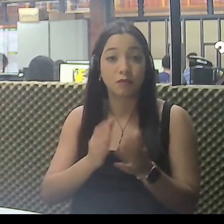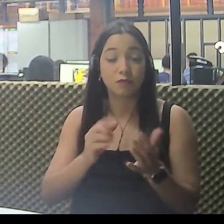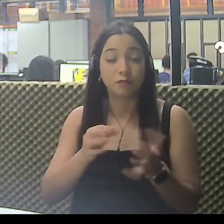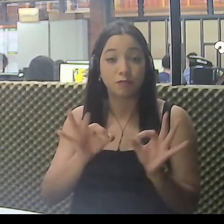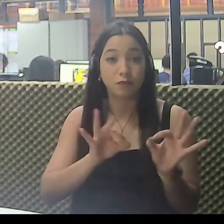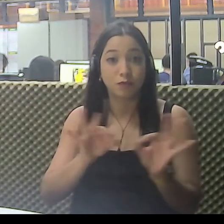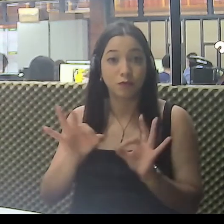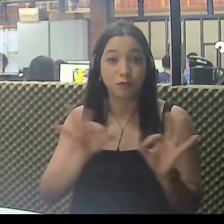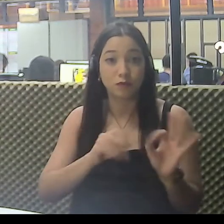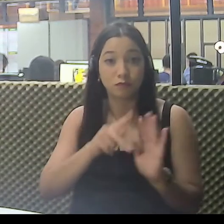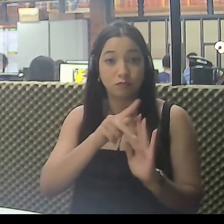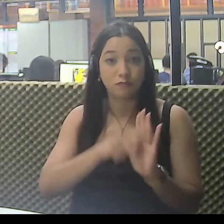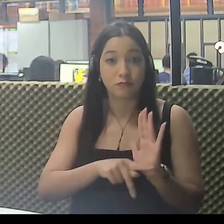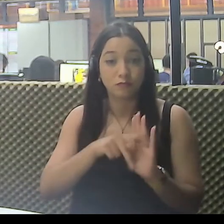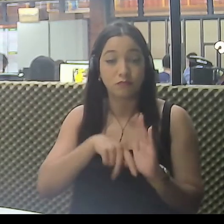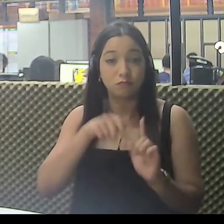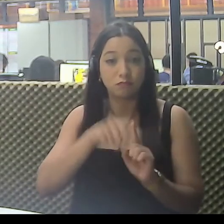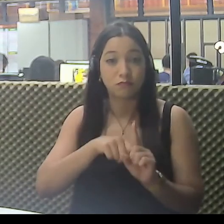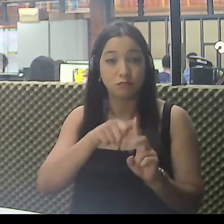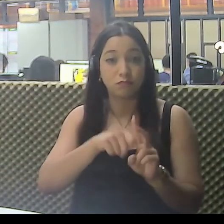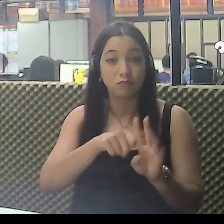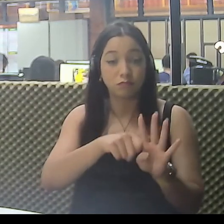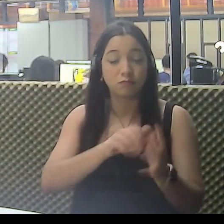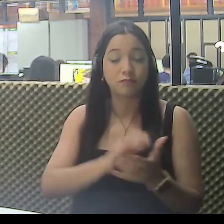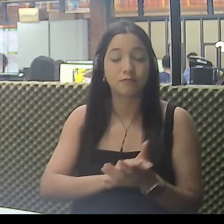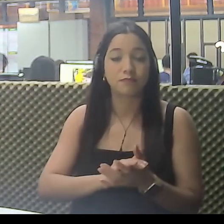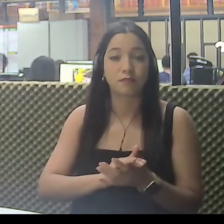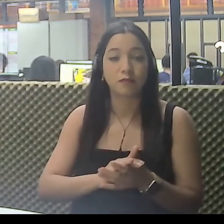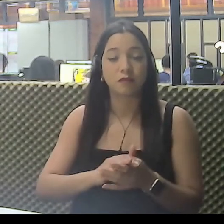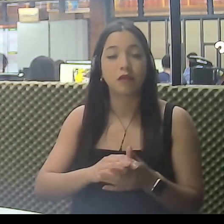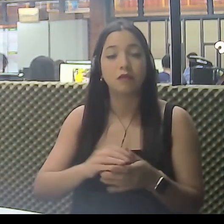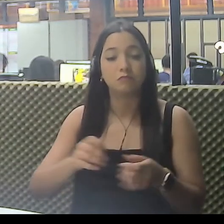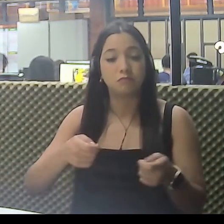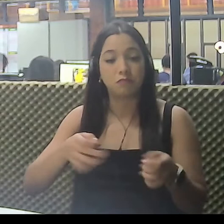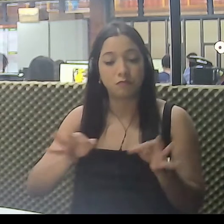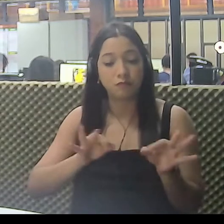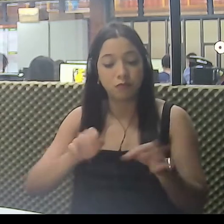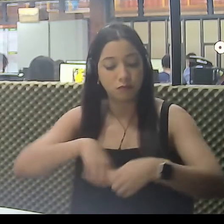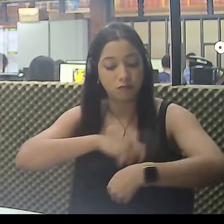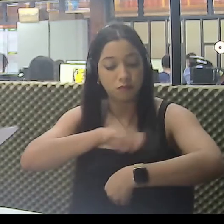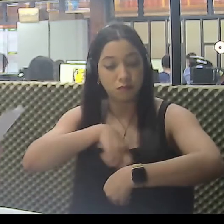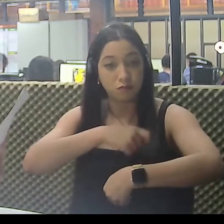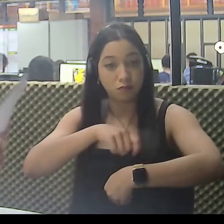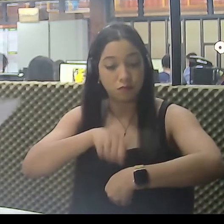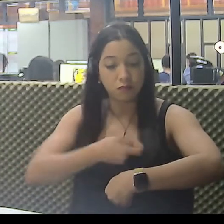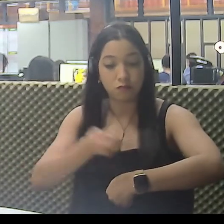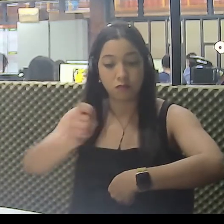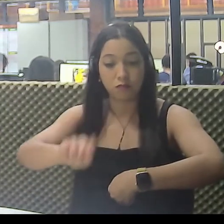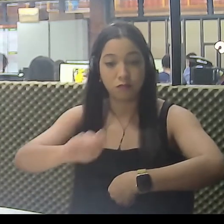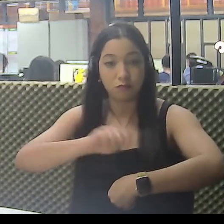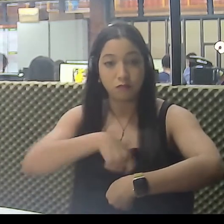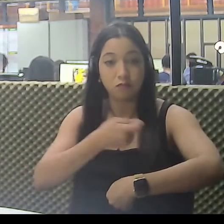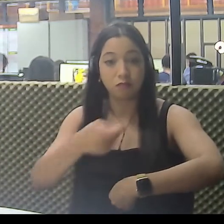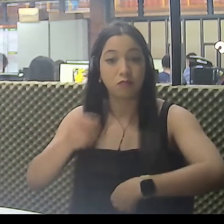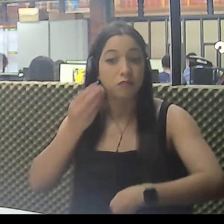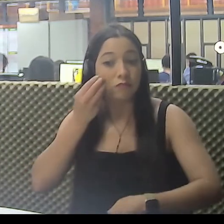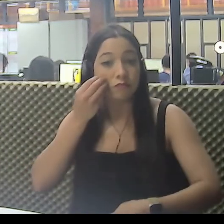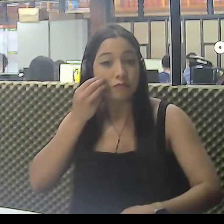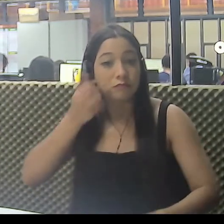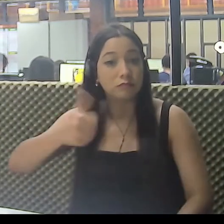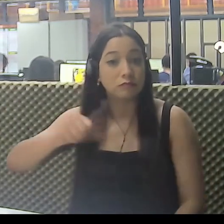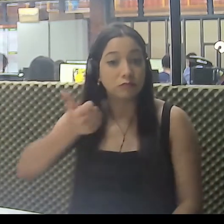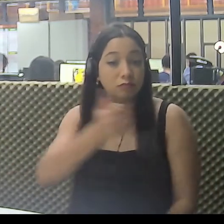do projeto mensalmente e a cada preparação ofertada será realizado o teste de aceitabilidade